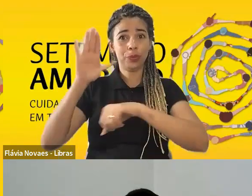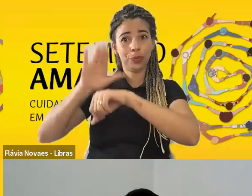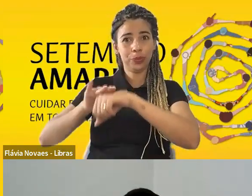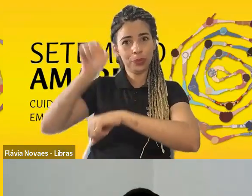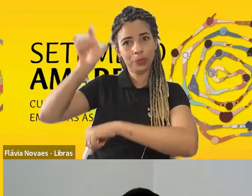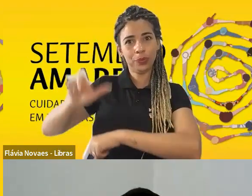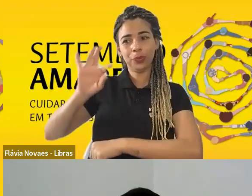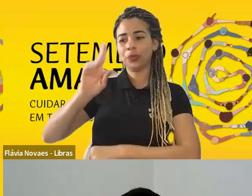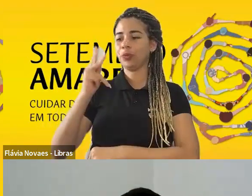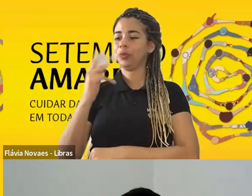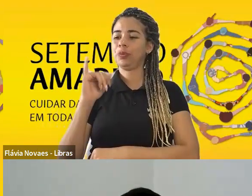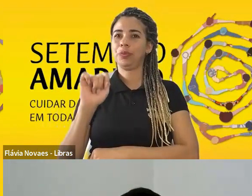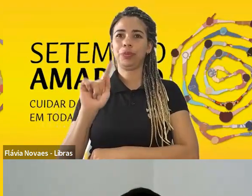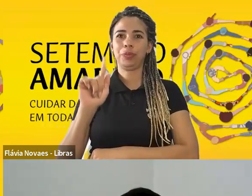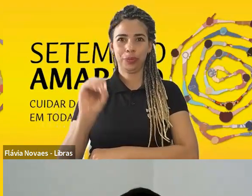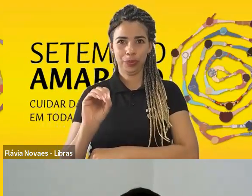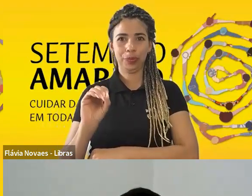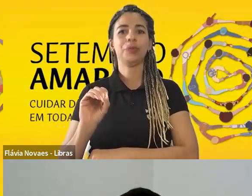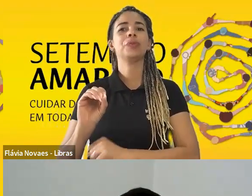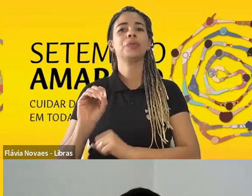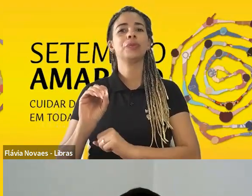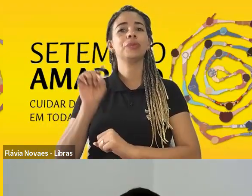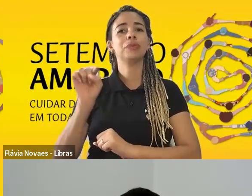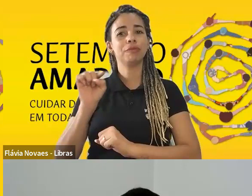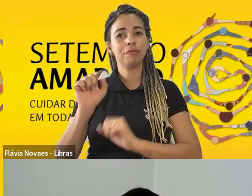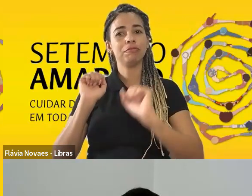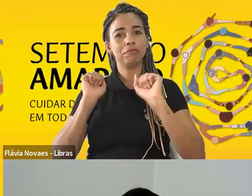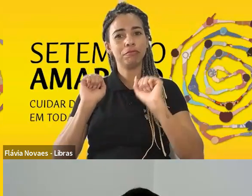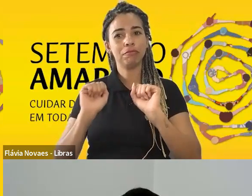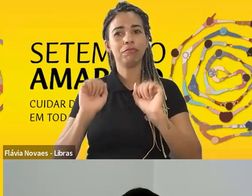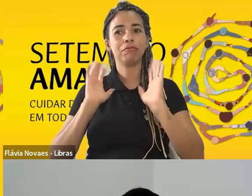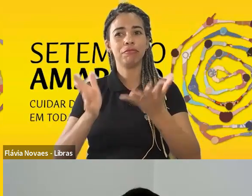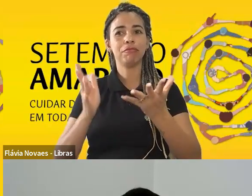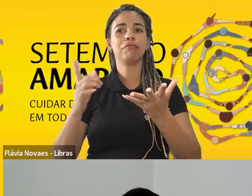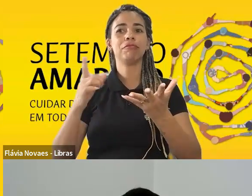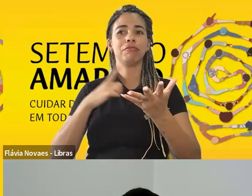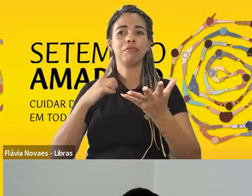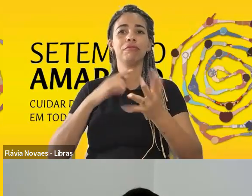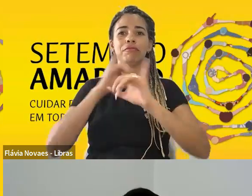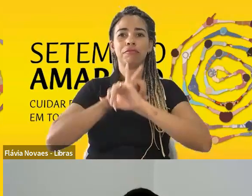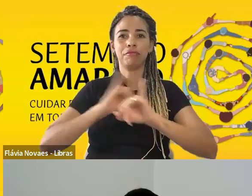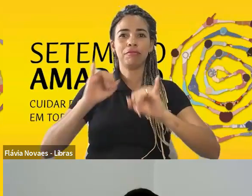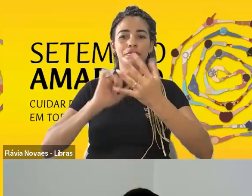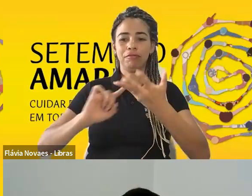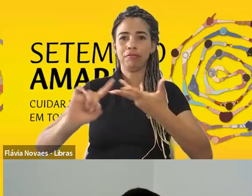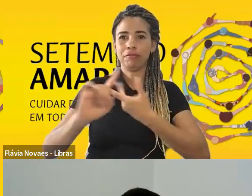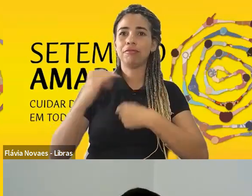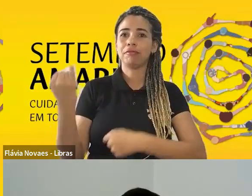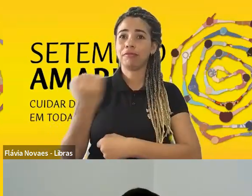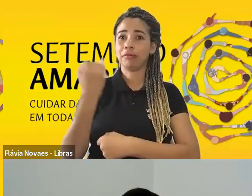Tiago, para que ele possa nos, enfim, trazer as informações que ele considera relevantes sobre o